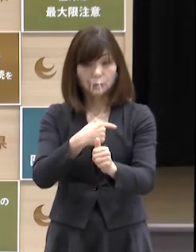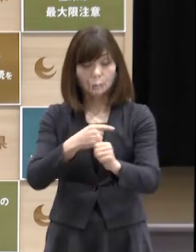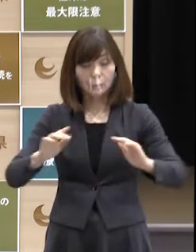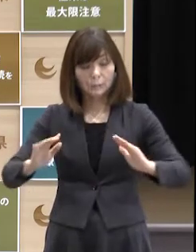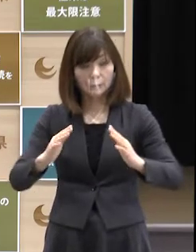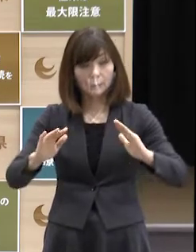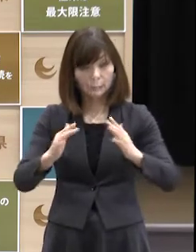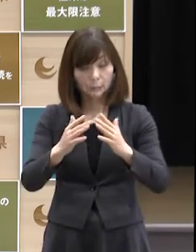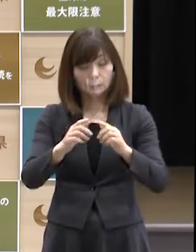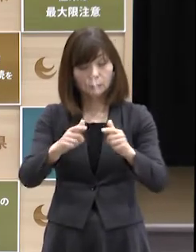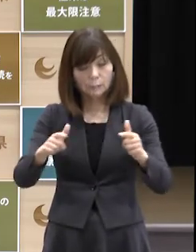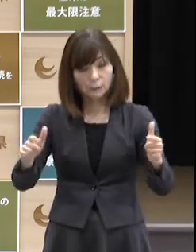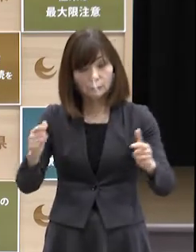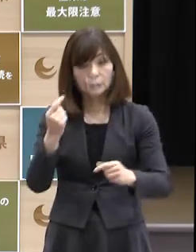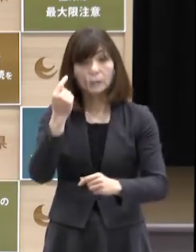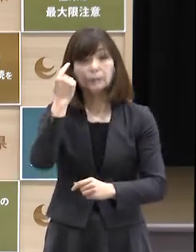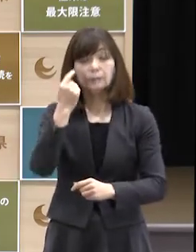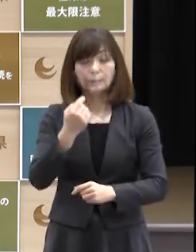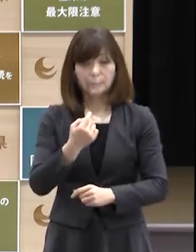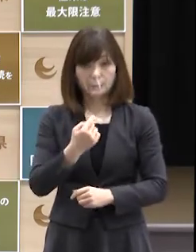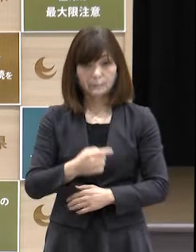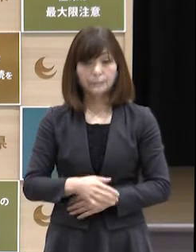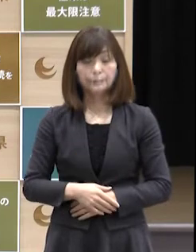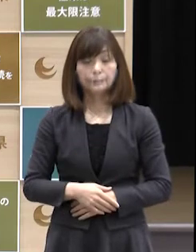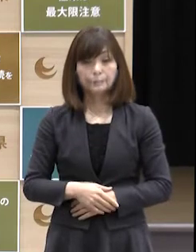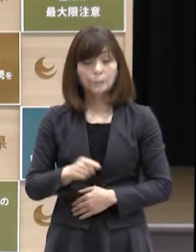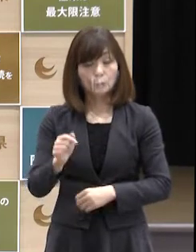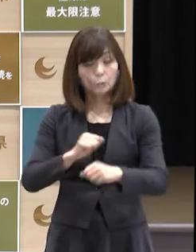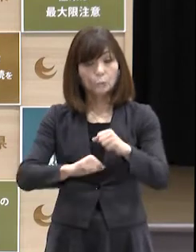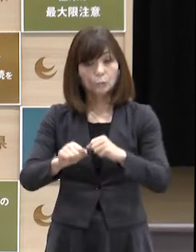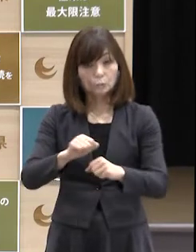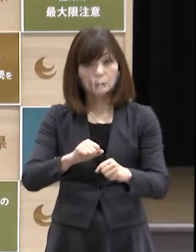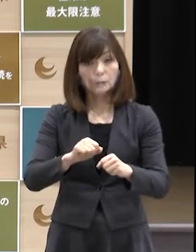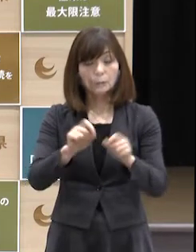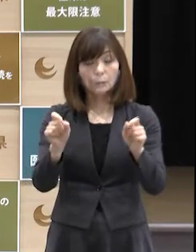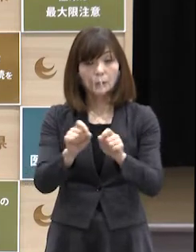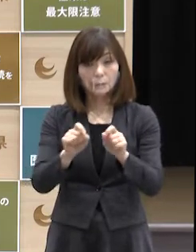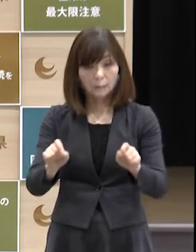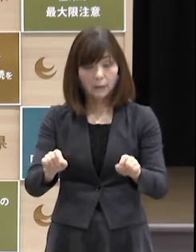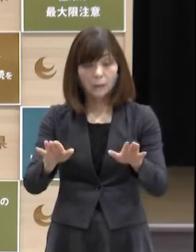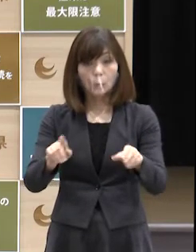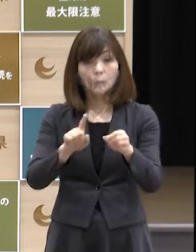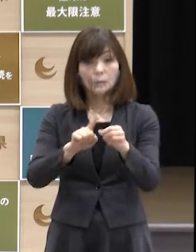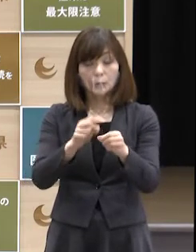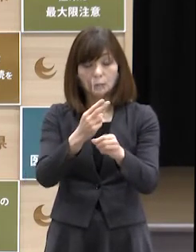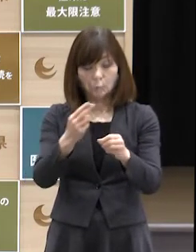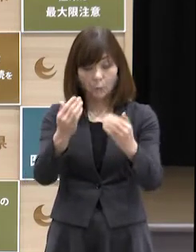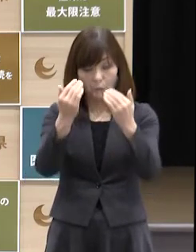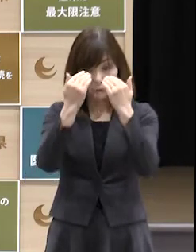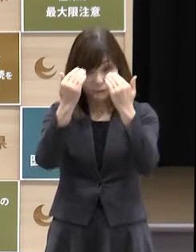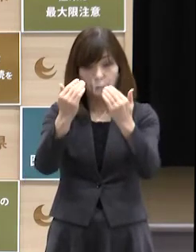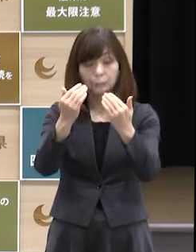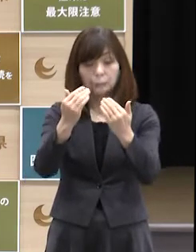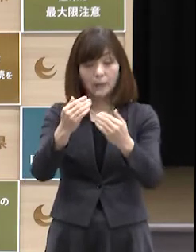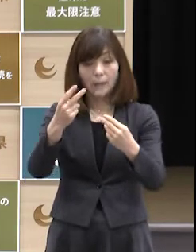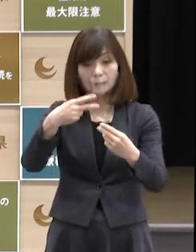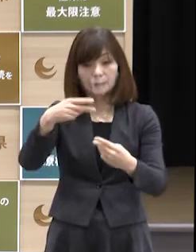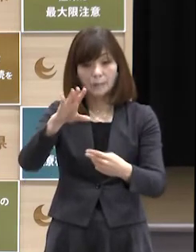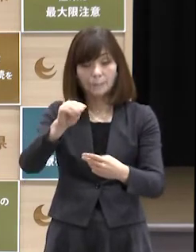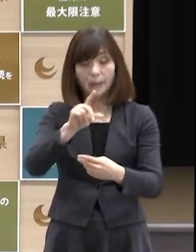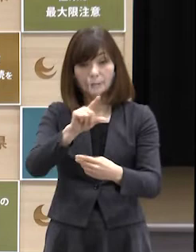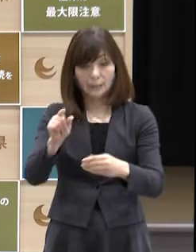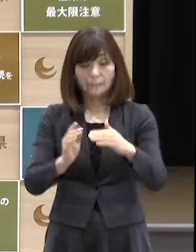。こういった取り組みもあって、今年度の寄付は2000万円を初めて上回るといった状況になってまして、